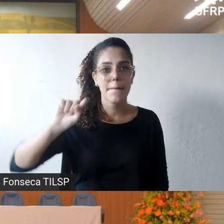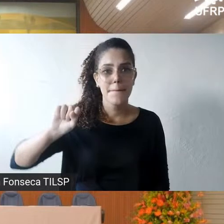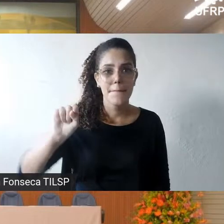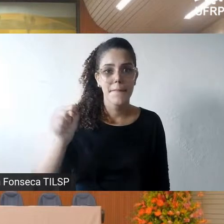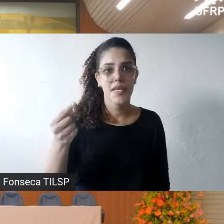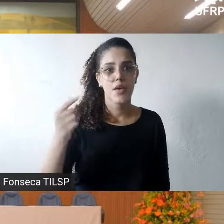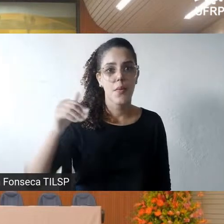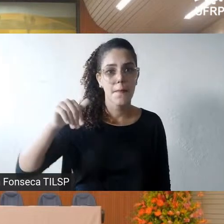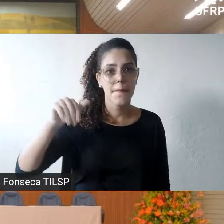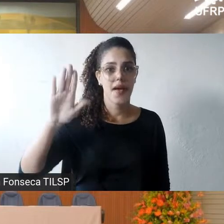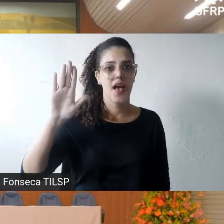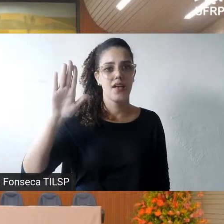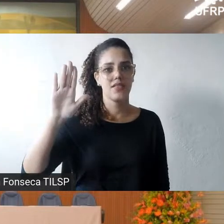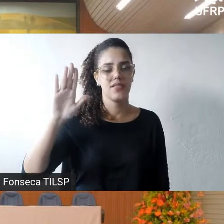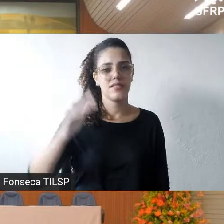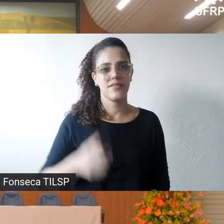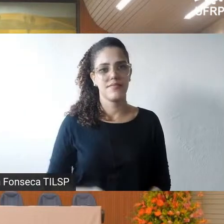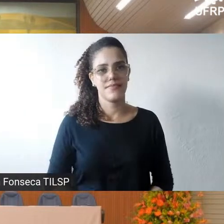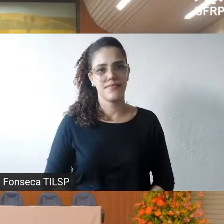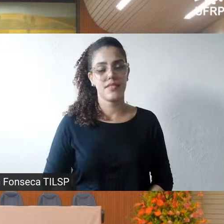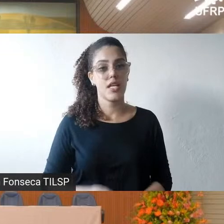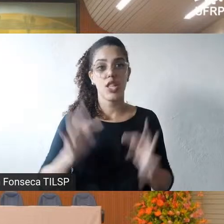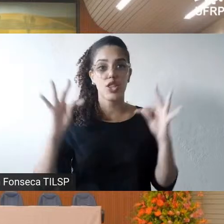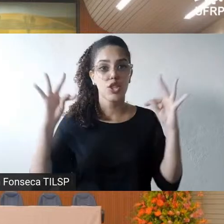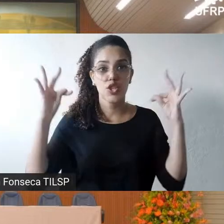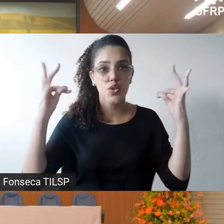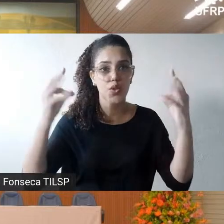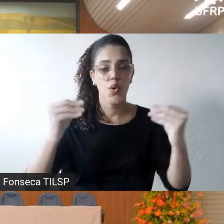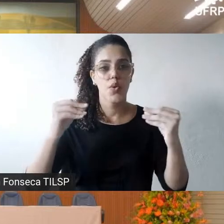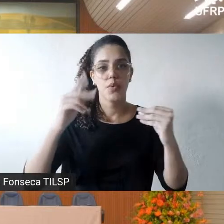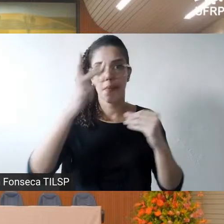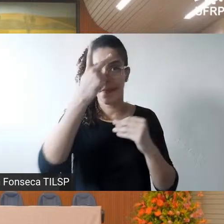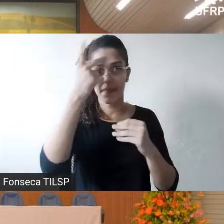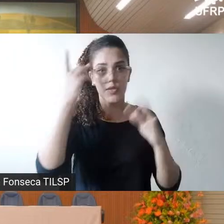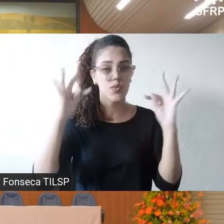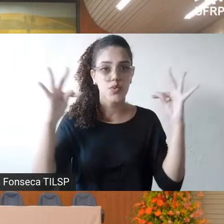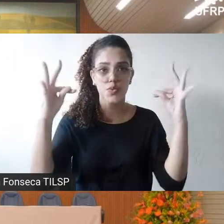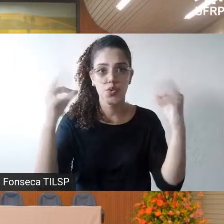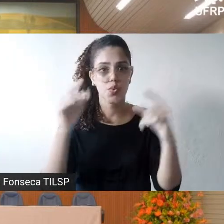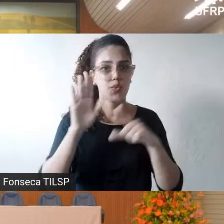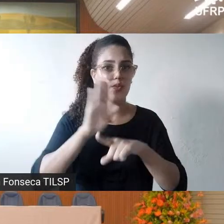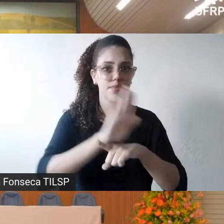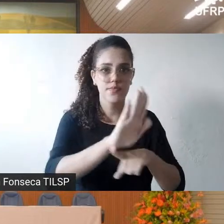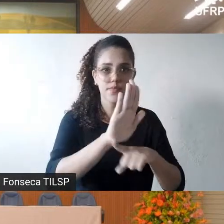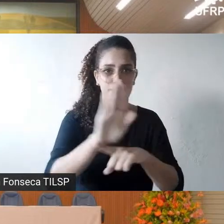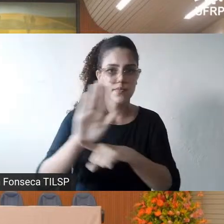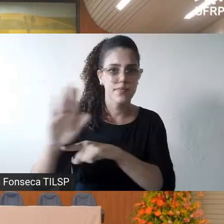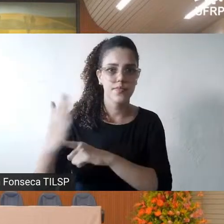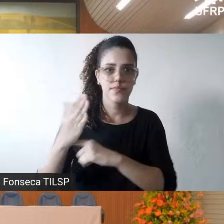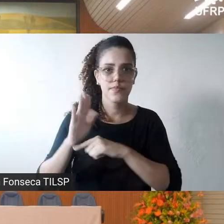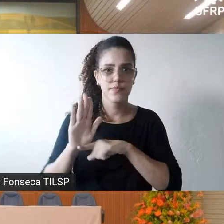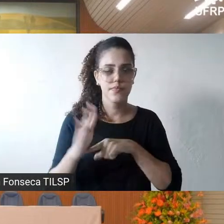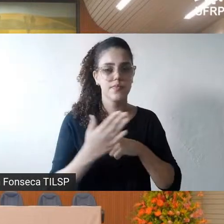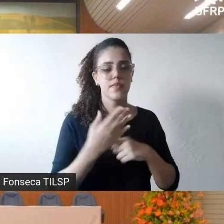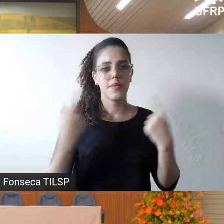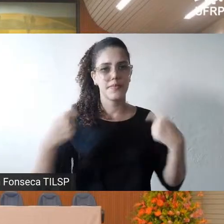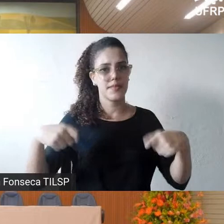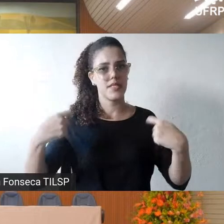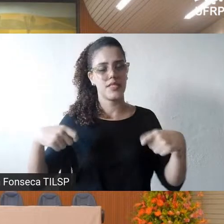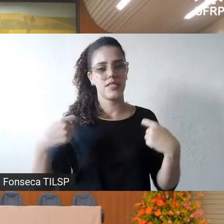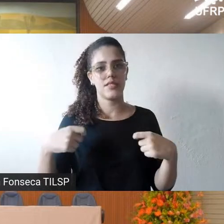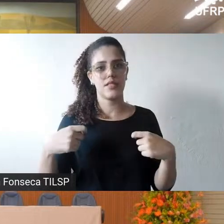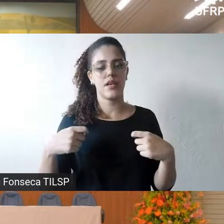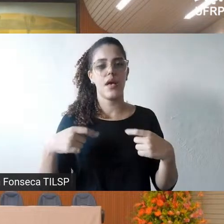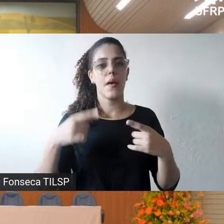a sociedade, somos nós. Nós temos que colaborar, tendo paciência, respeitando o distanciamento social,